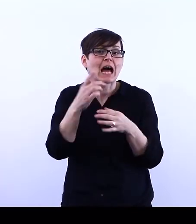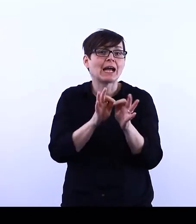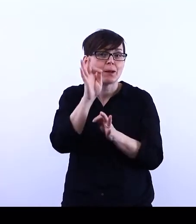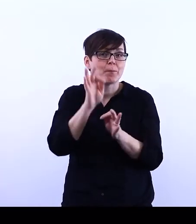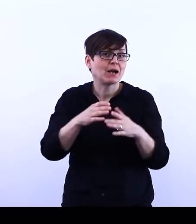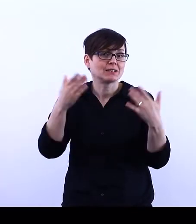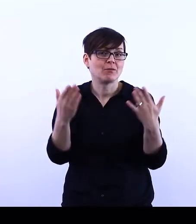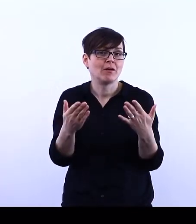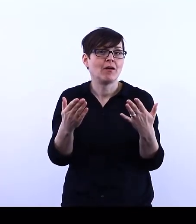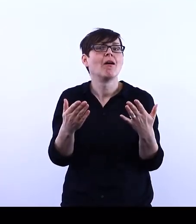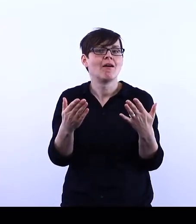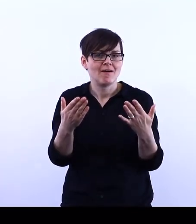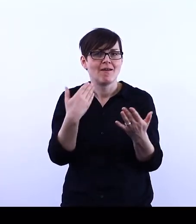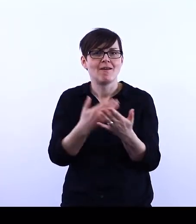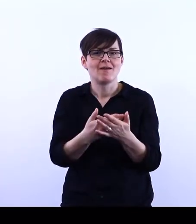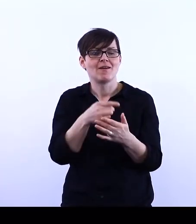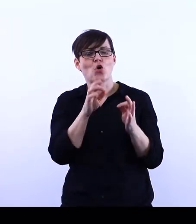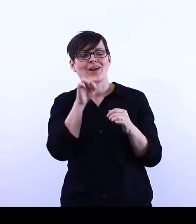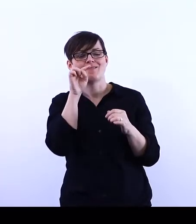ganz konkret zu digitalisieren.